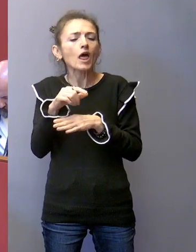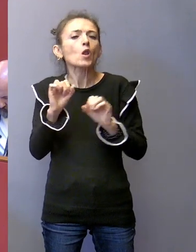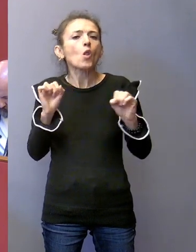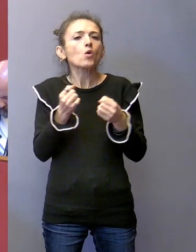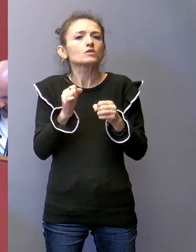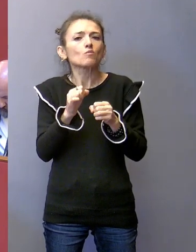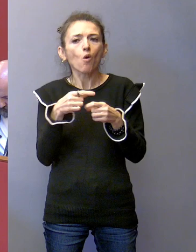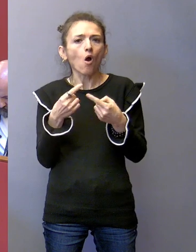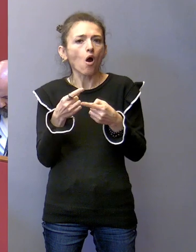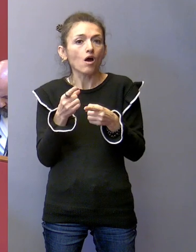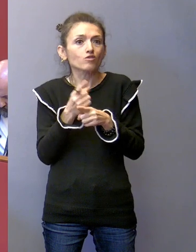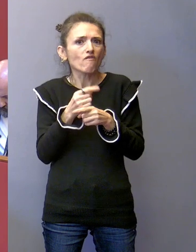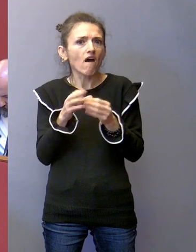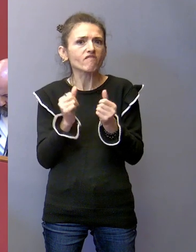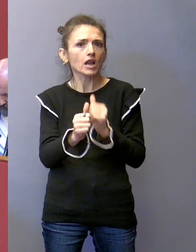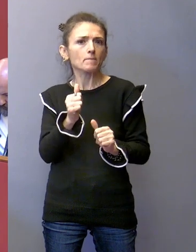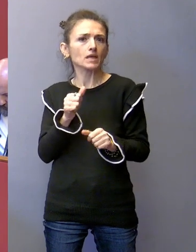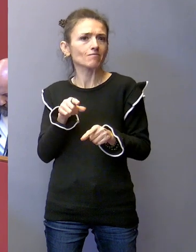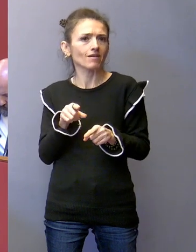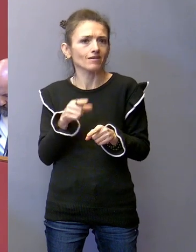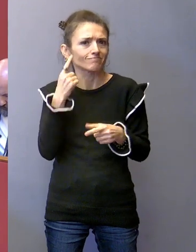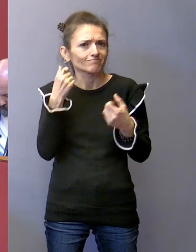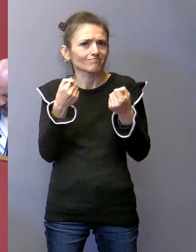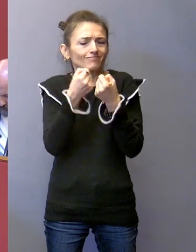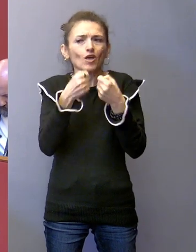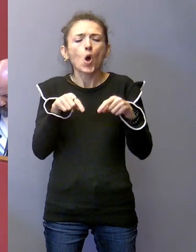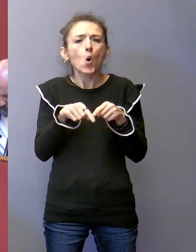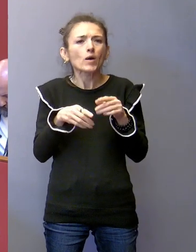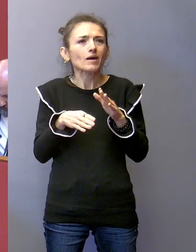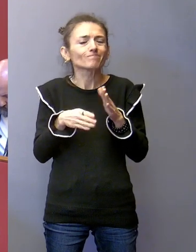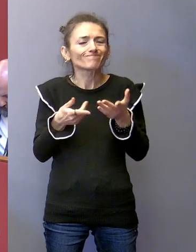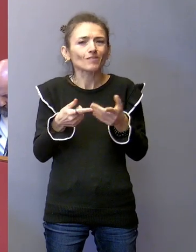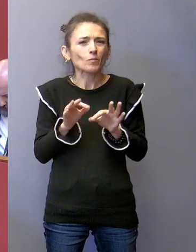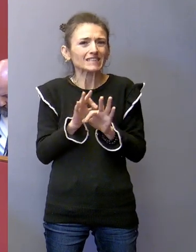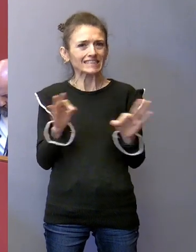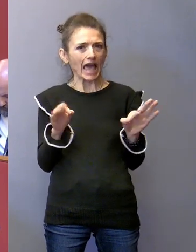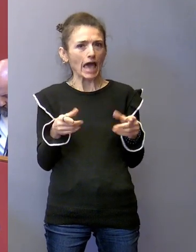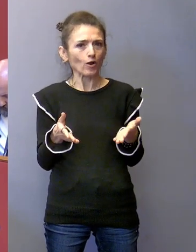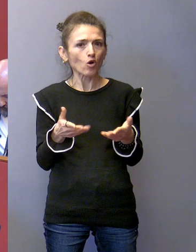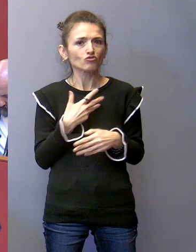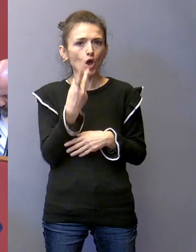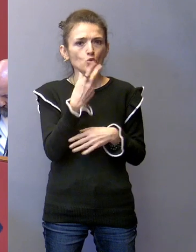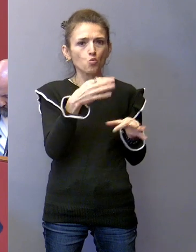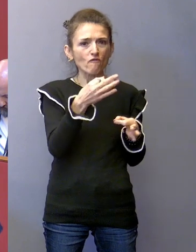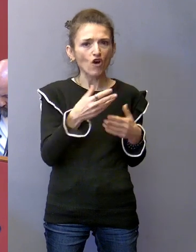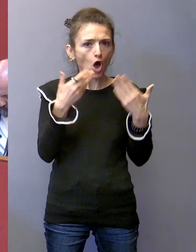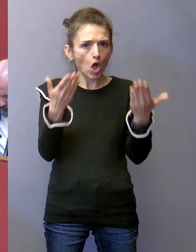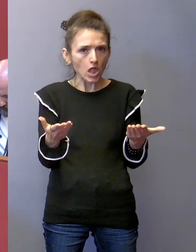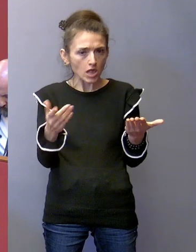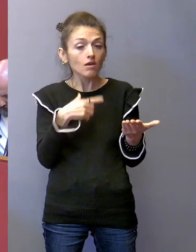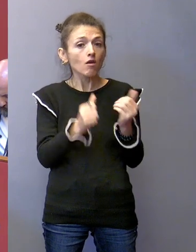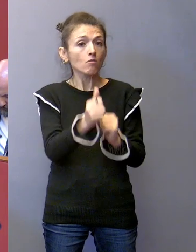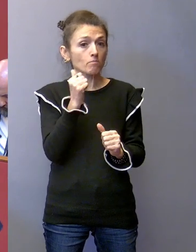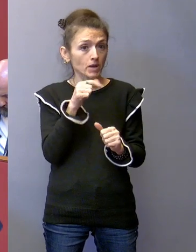che invece doveva essere affrontata prima passiamo ancora al momento zero noi abbiamo due fogli sul tavolo prima affrontiamo il tema pregiudiziale